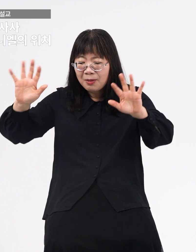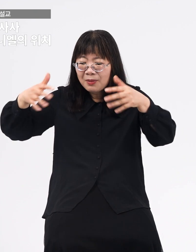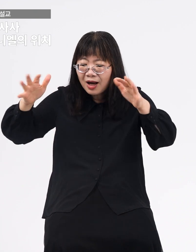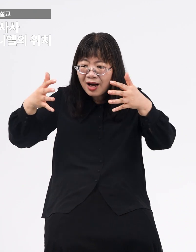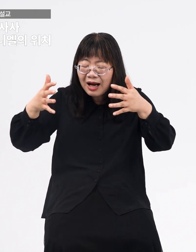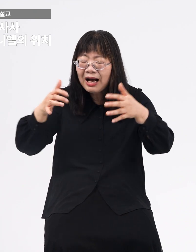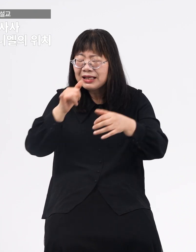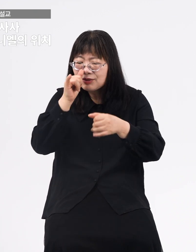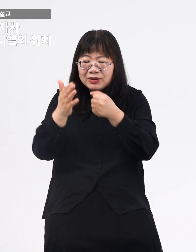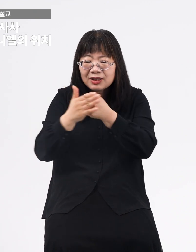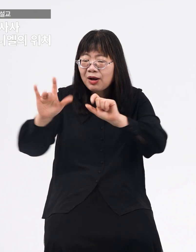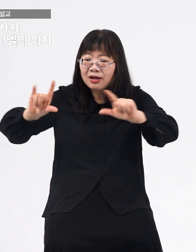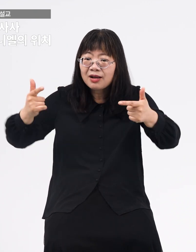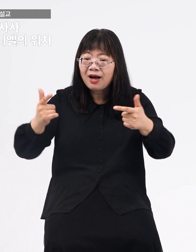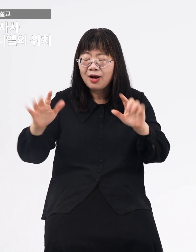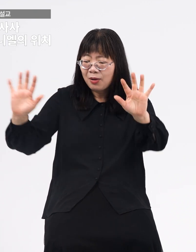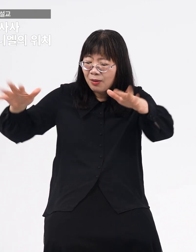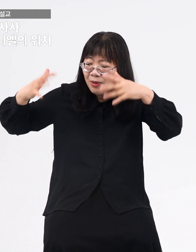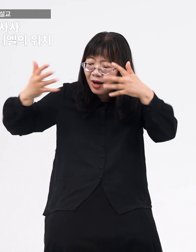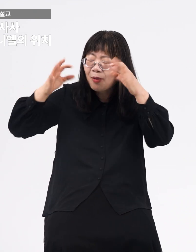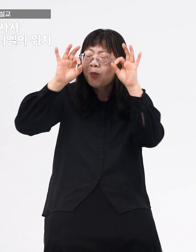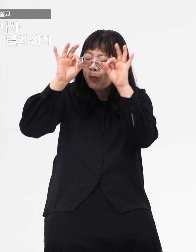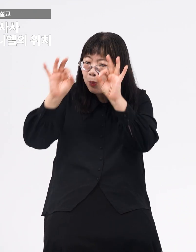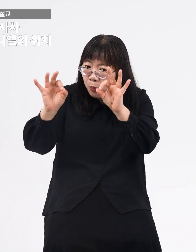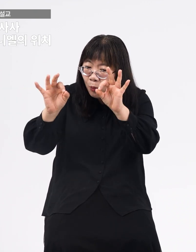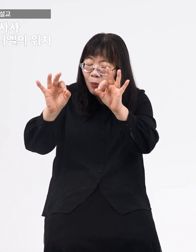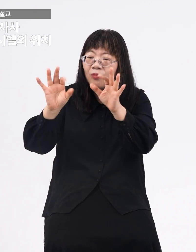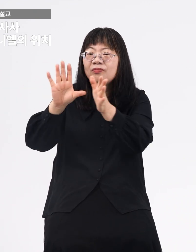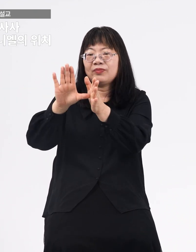바람이 불모로가 아니라 바람을 보고 그랬어요. 보고